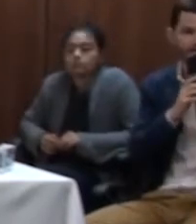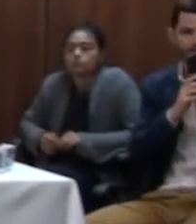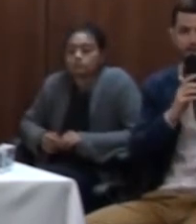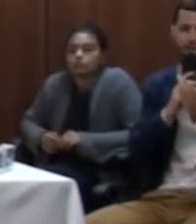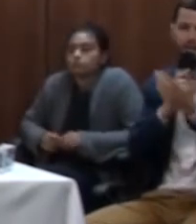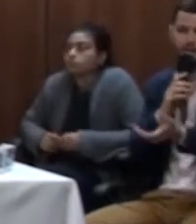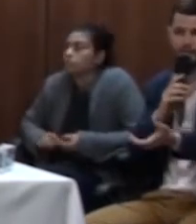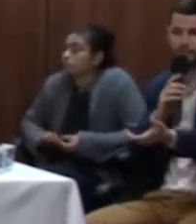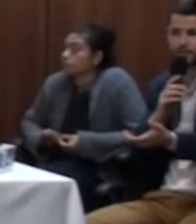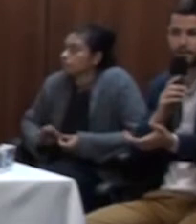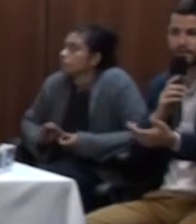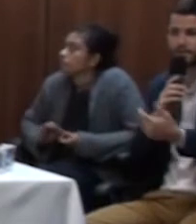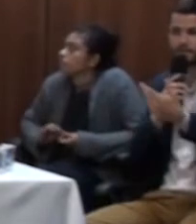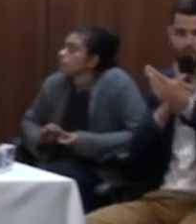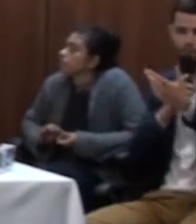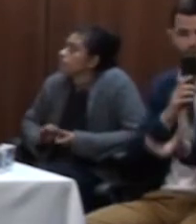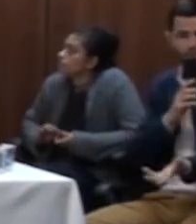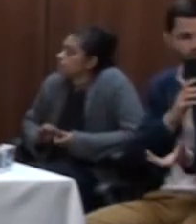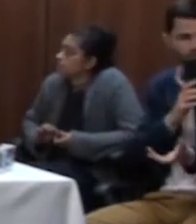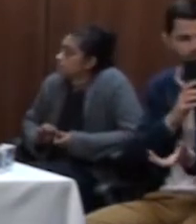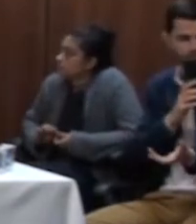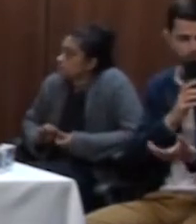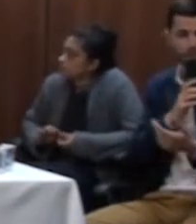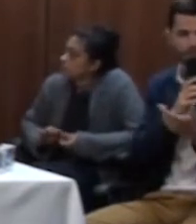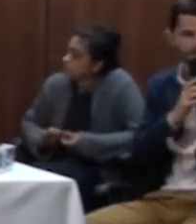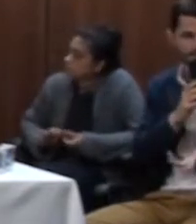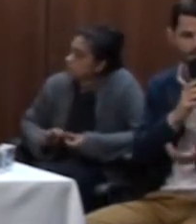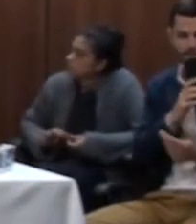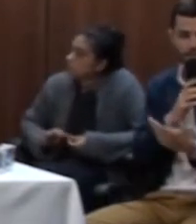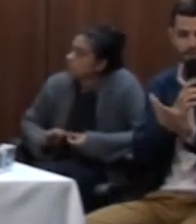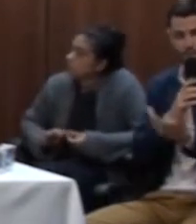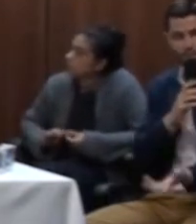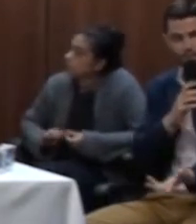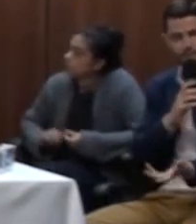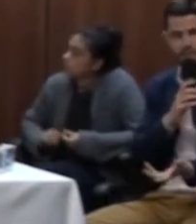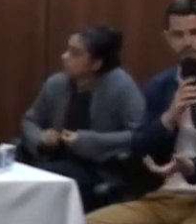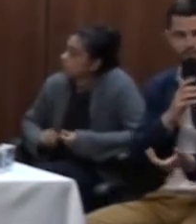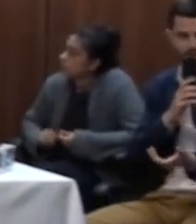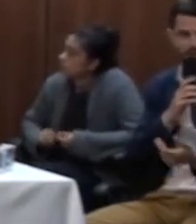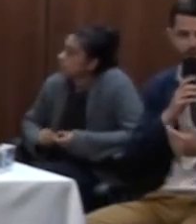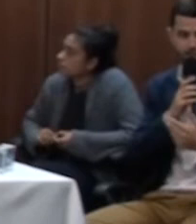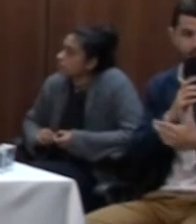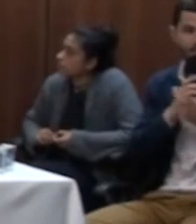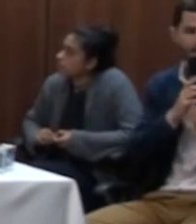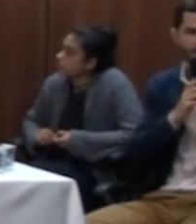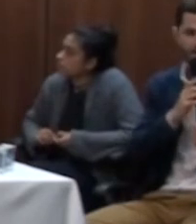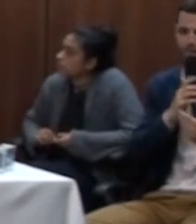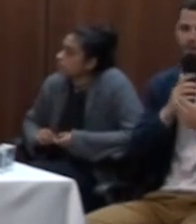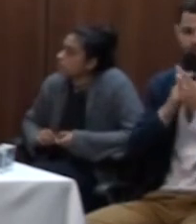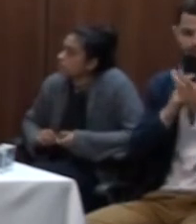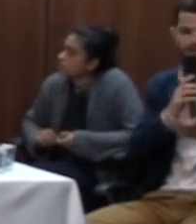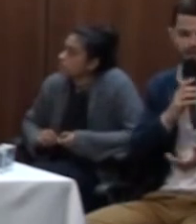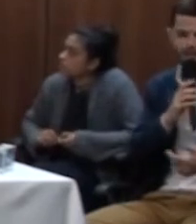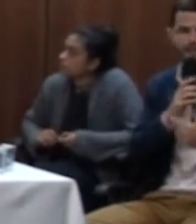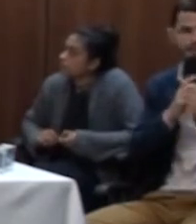falar? Fala assim, olha, vocês estão com pouca prestação, vocês estão prestando muito pouco esse serviço. Então precisa aumentar,